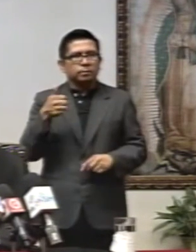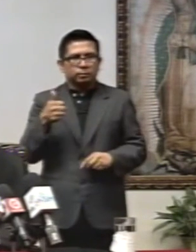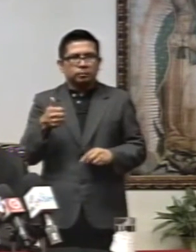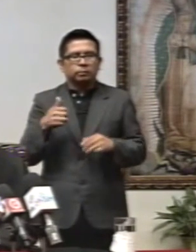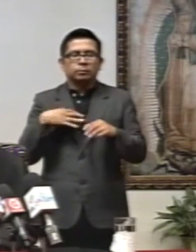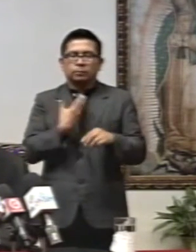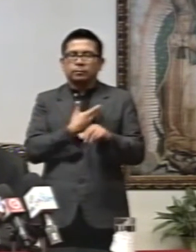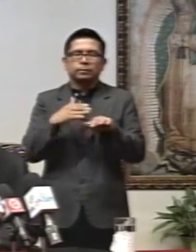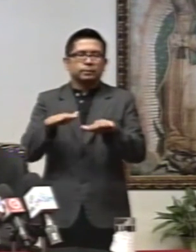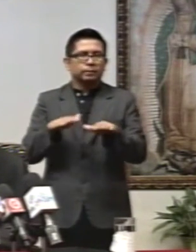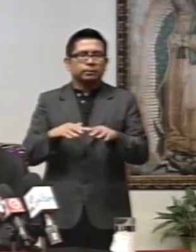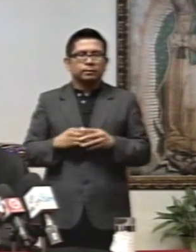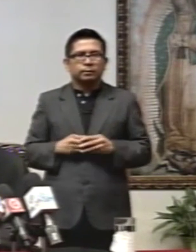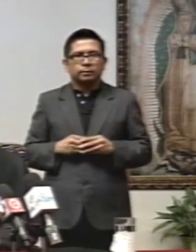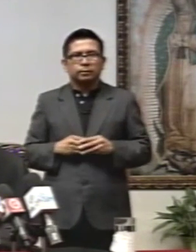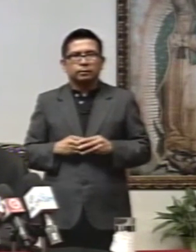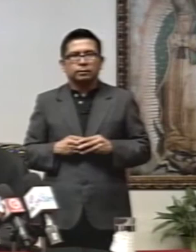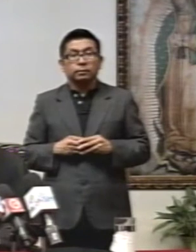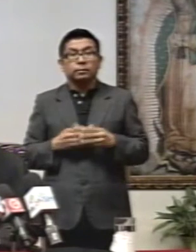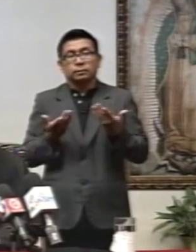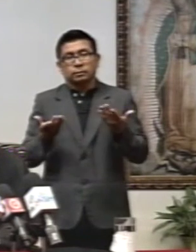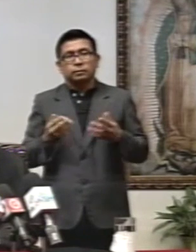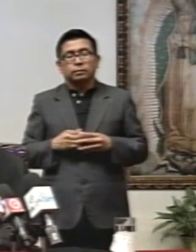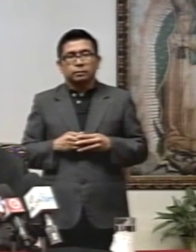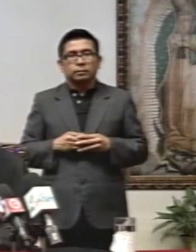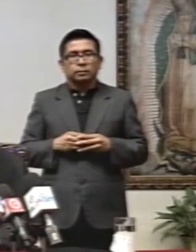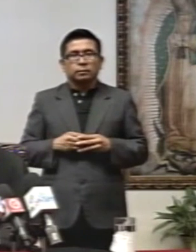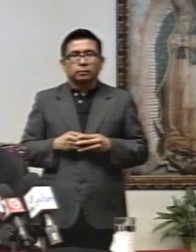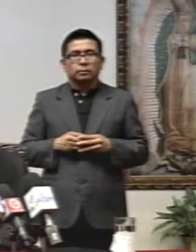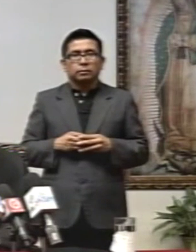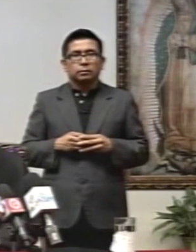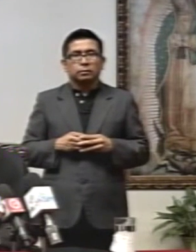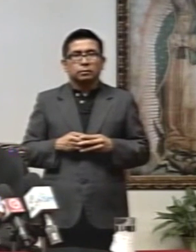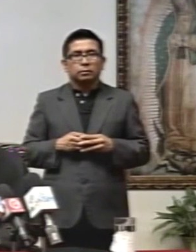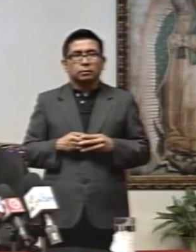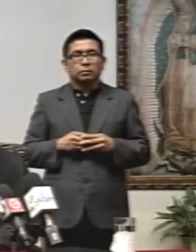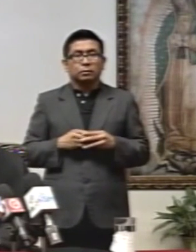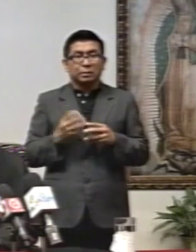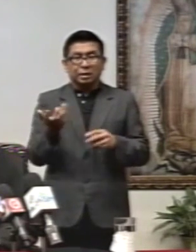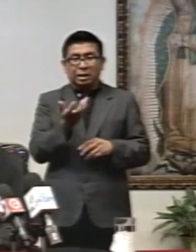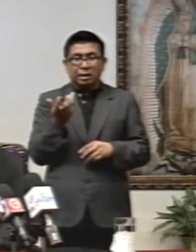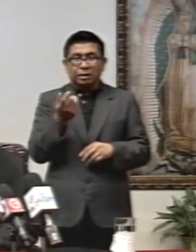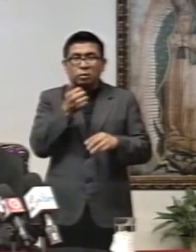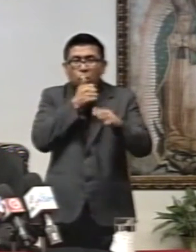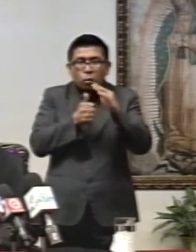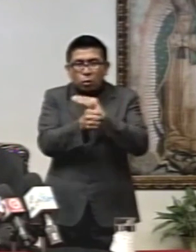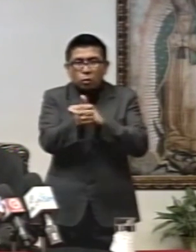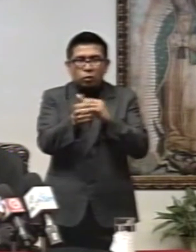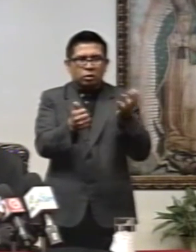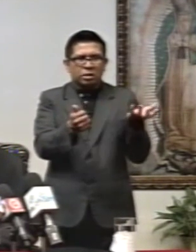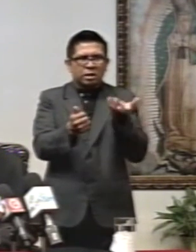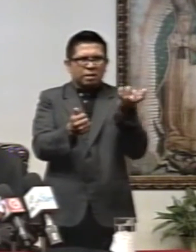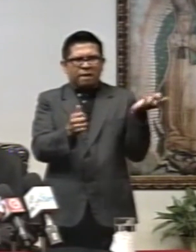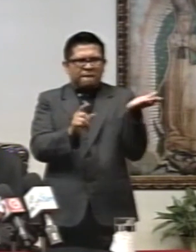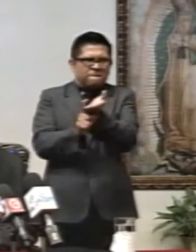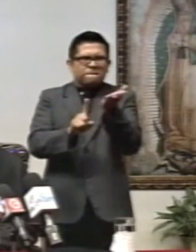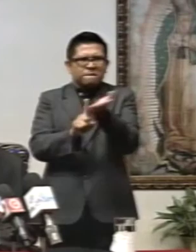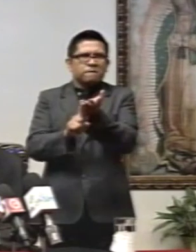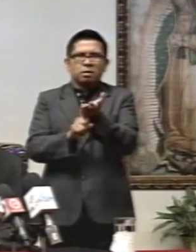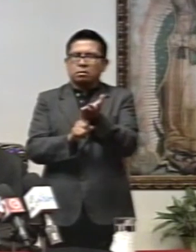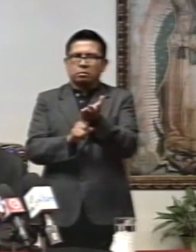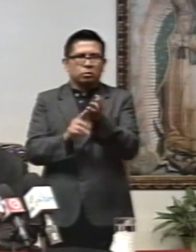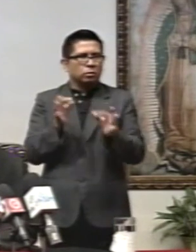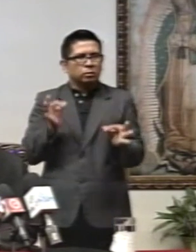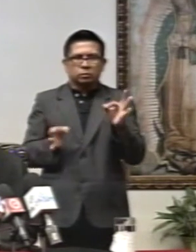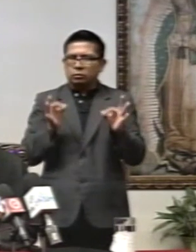y lo agradecemos tanto. Pero que se les ataque a estas personas de la forma que se ha hecho no es justo, y